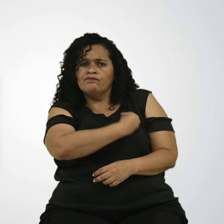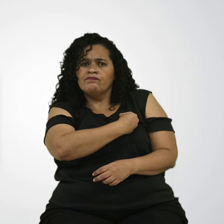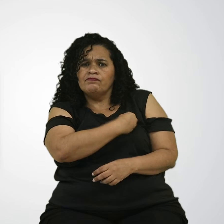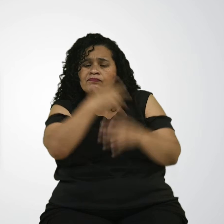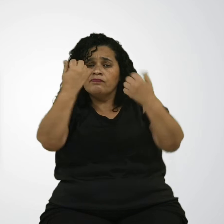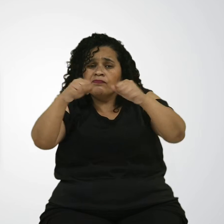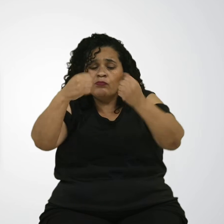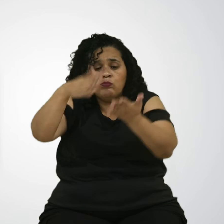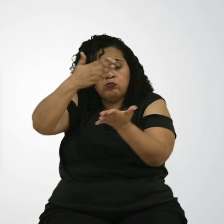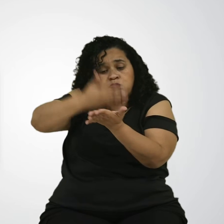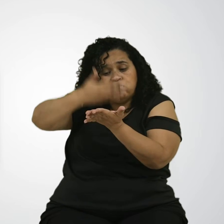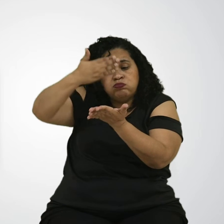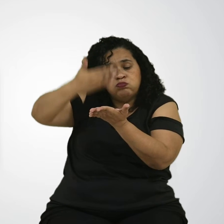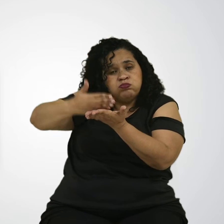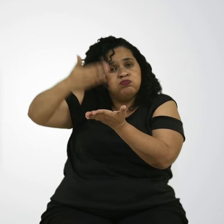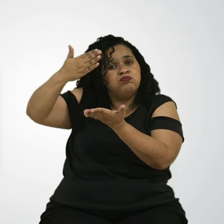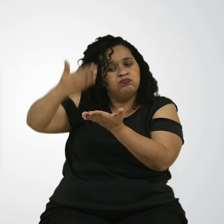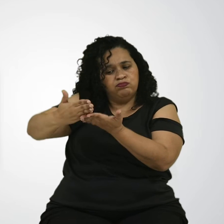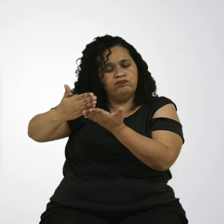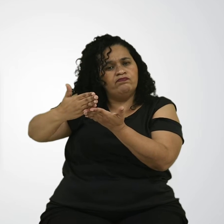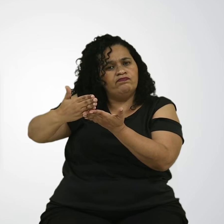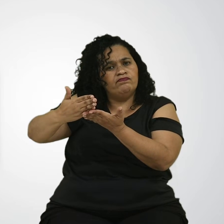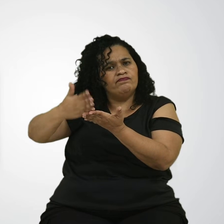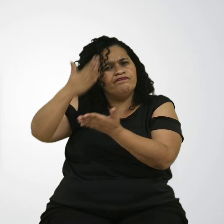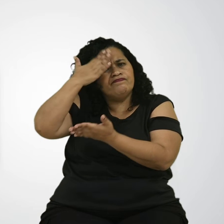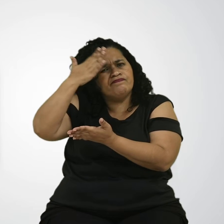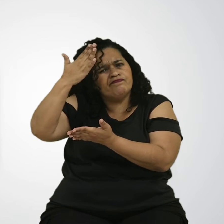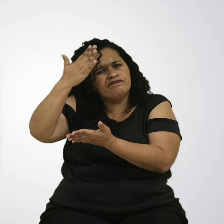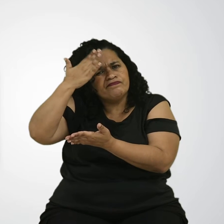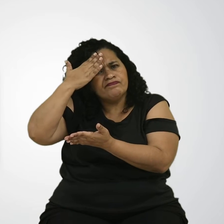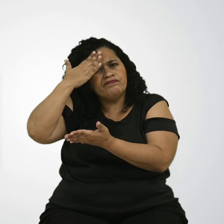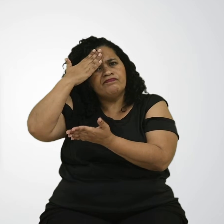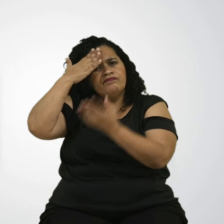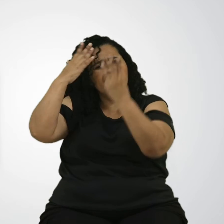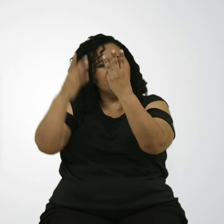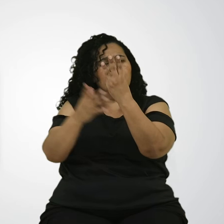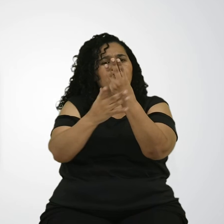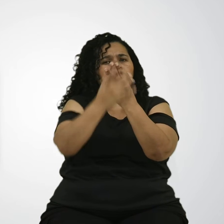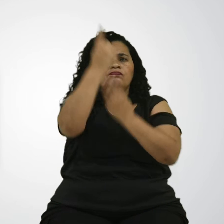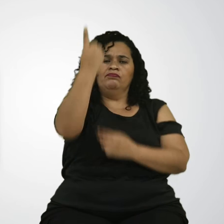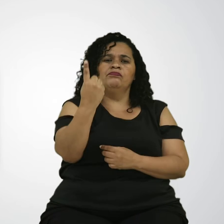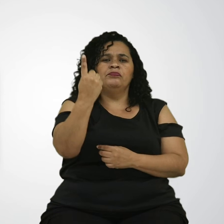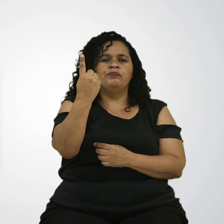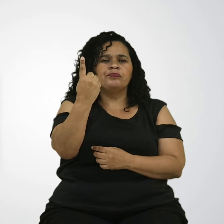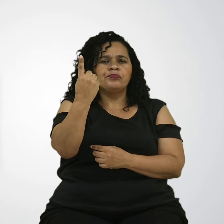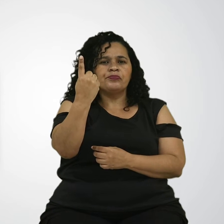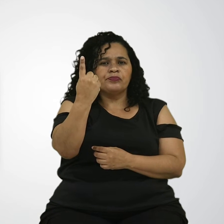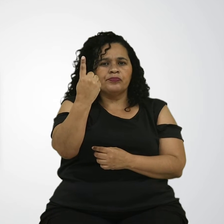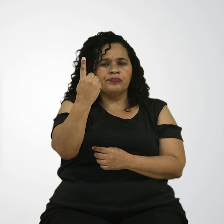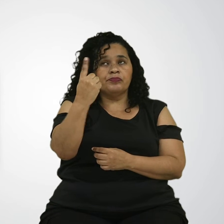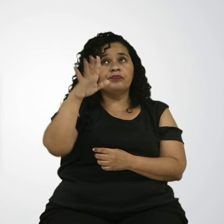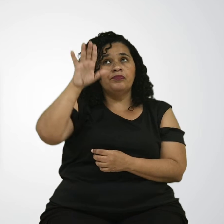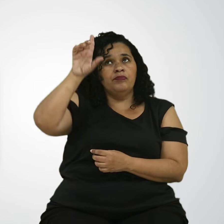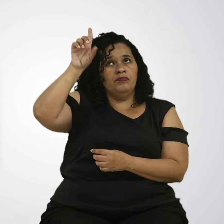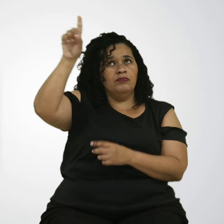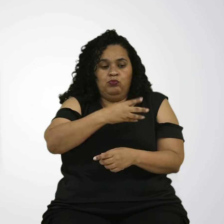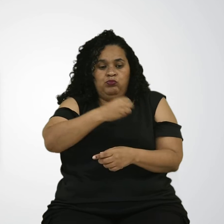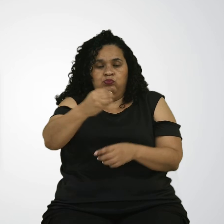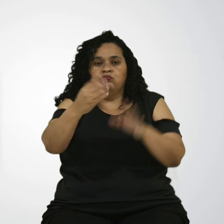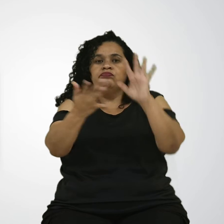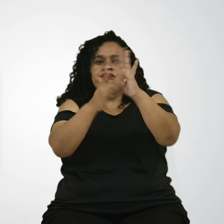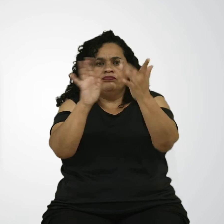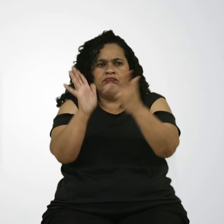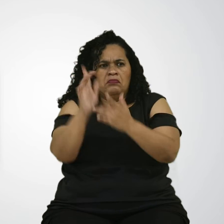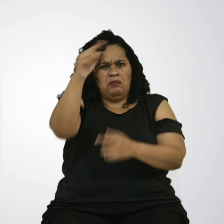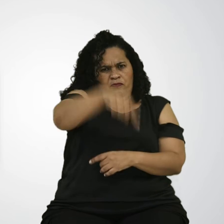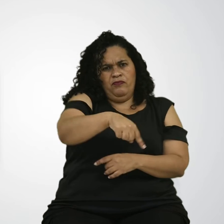Exato. Nós vemos essa organização na própria Trindade. Não é o filho que se envia, é